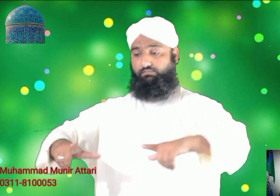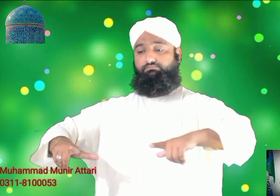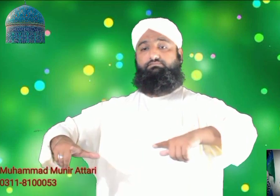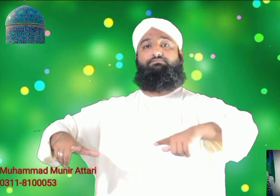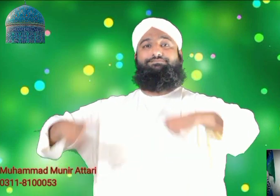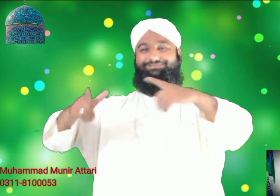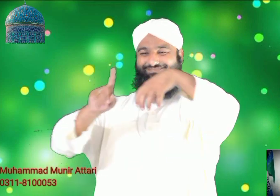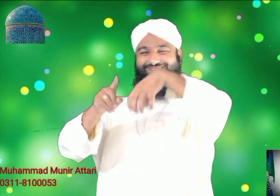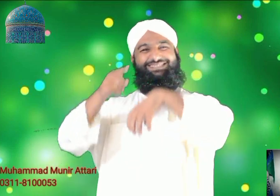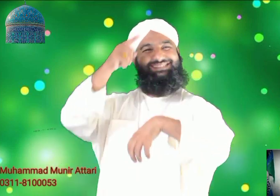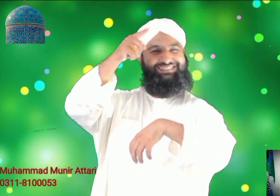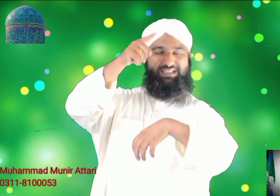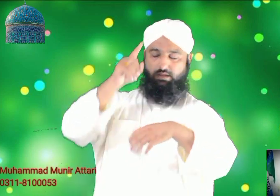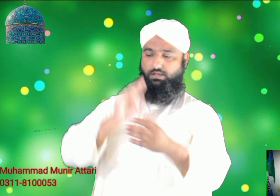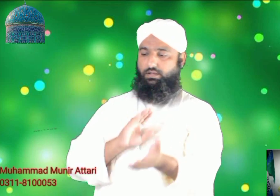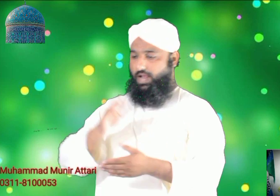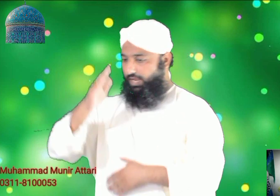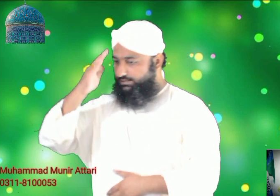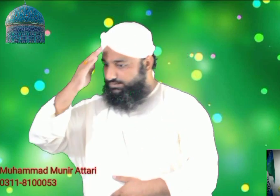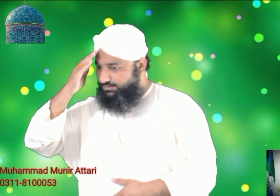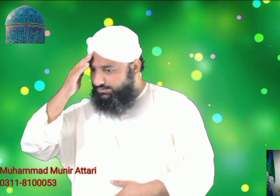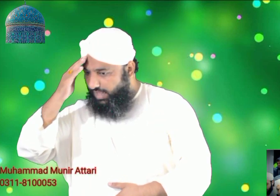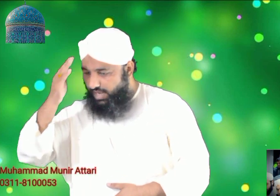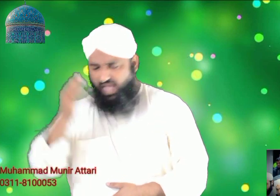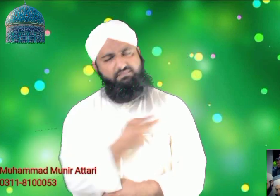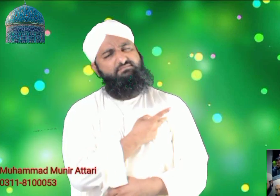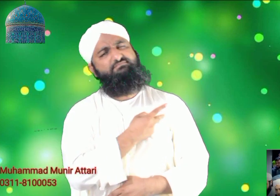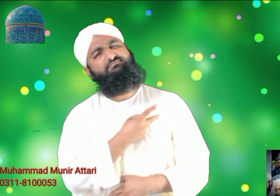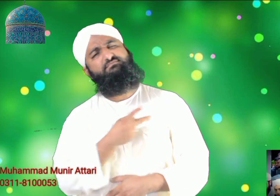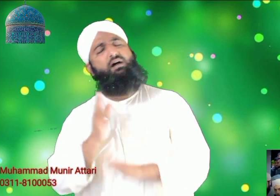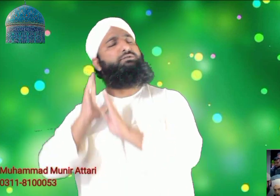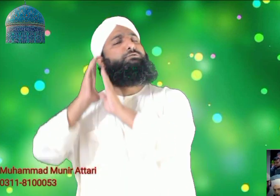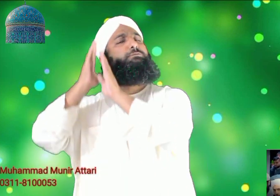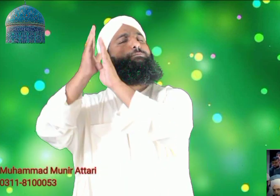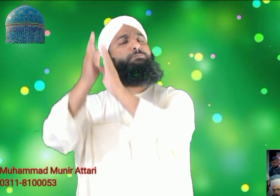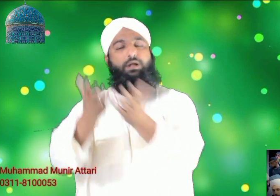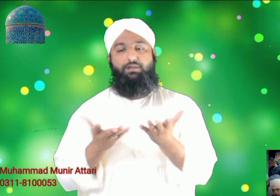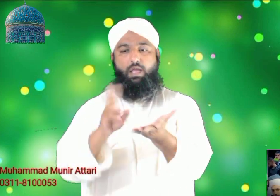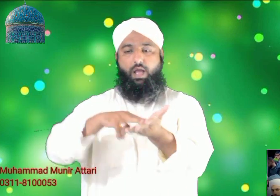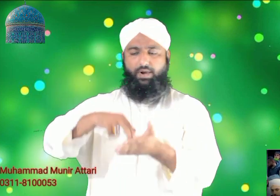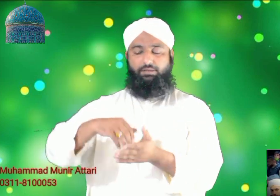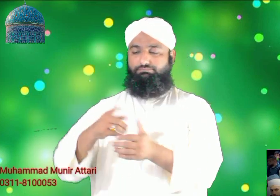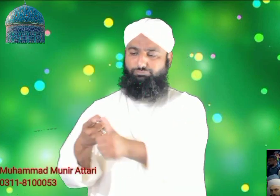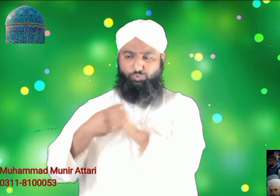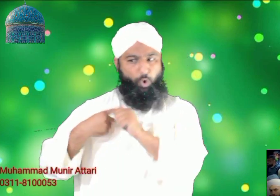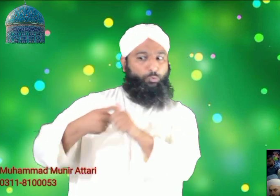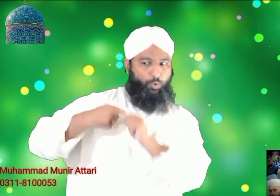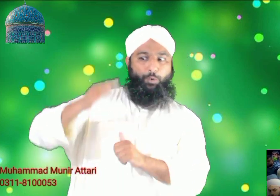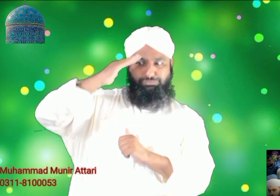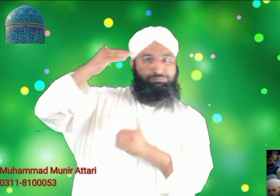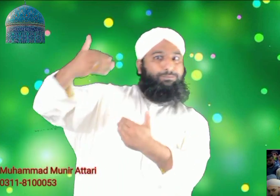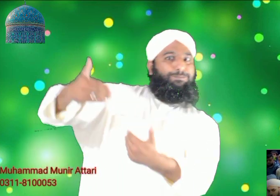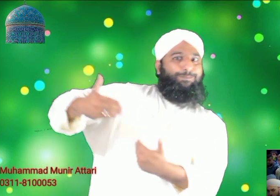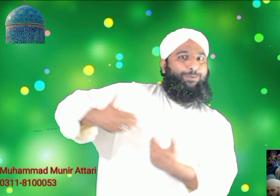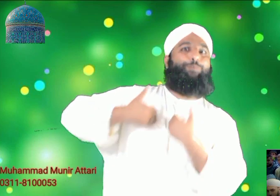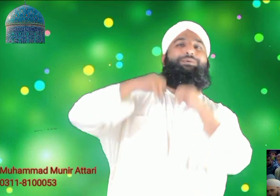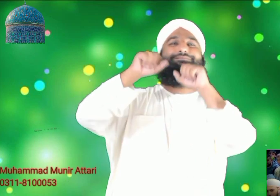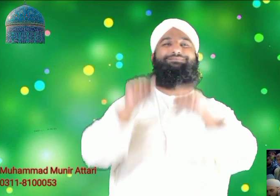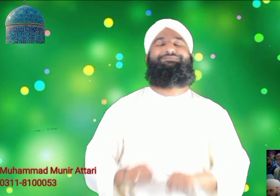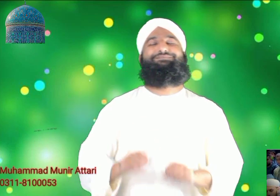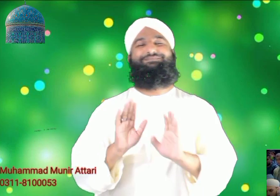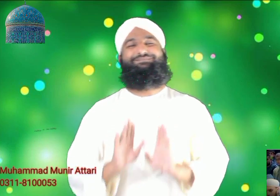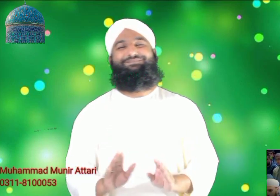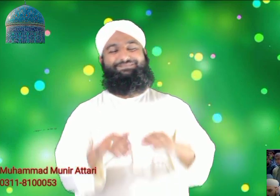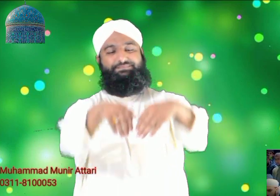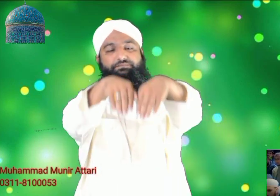اور سلام بھیجے، یہ لوگ قیامت تک اس پر سلام بھیجتے رہیں گے. 2 باتیں سیکھنے کو ملی کہ مزارات پر